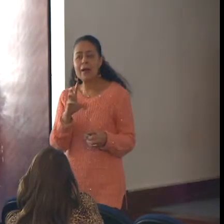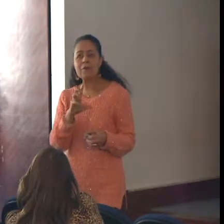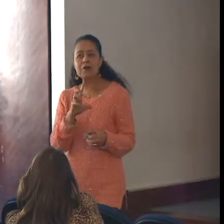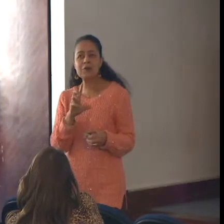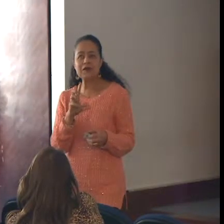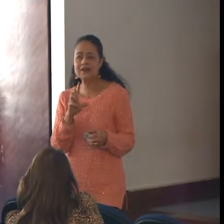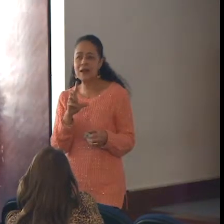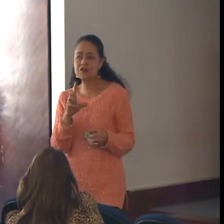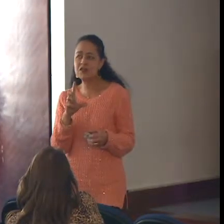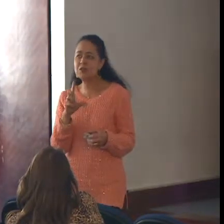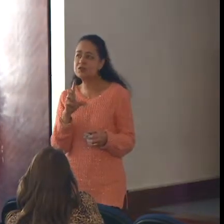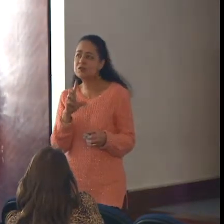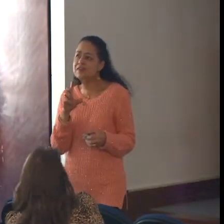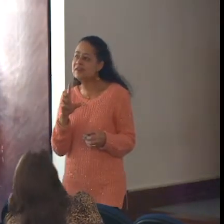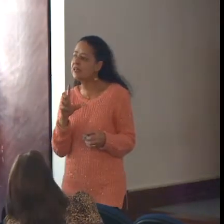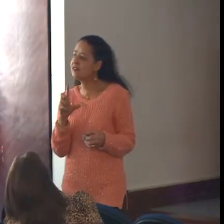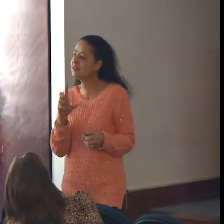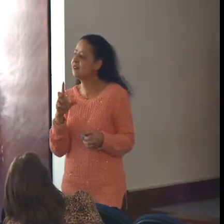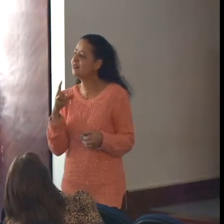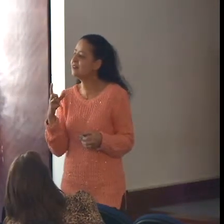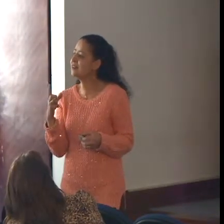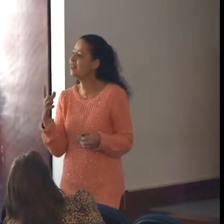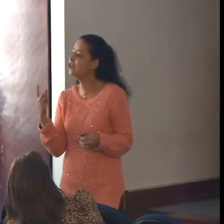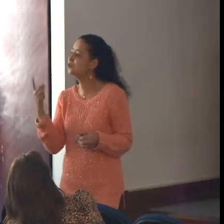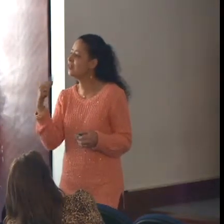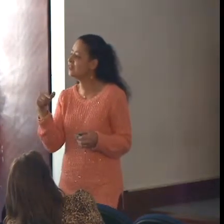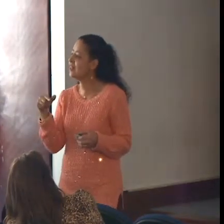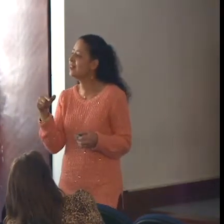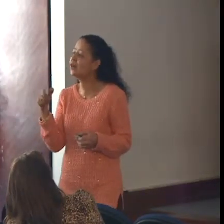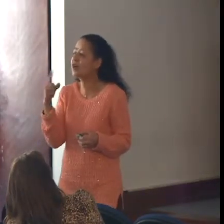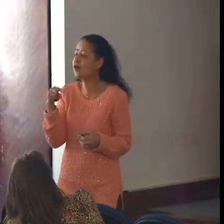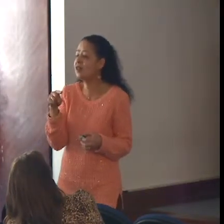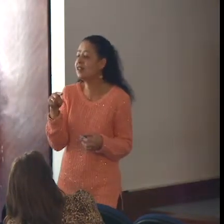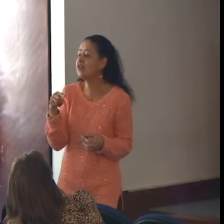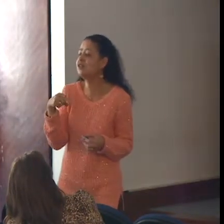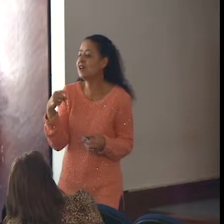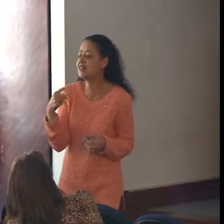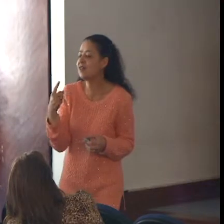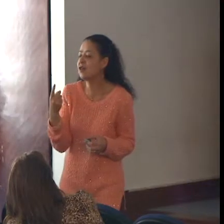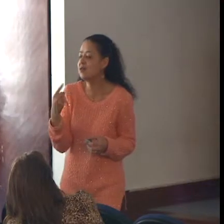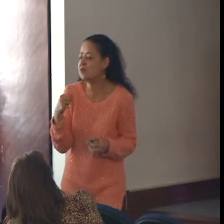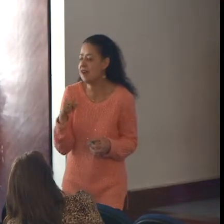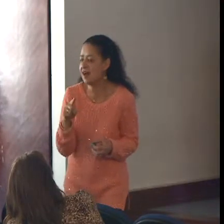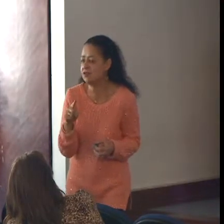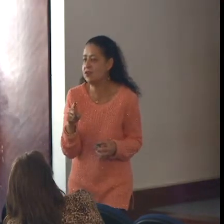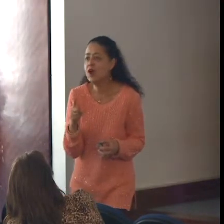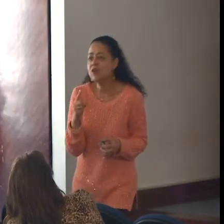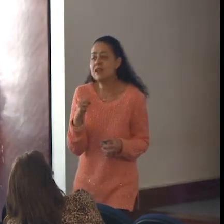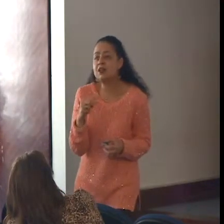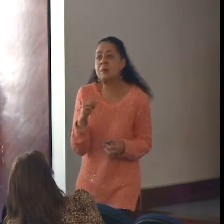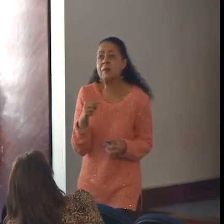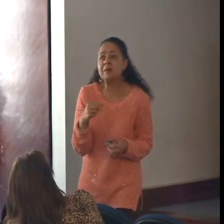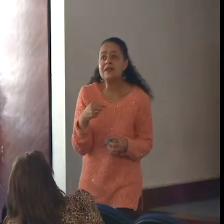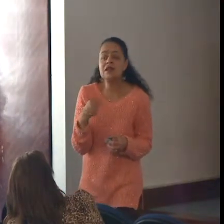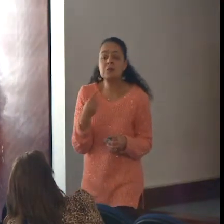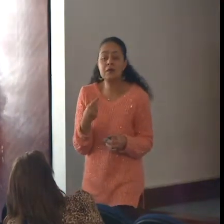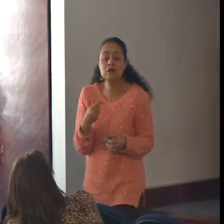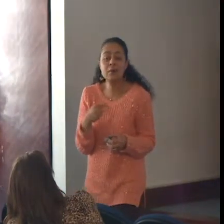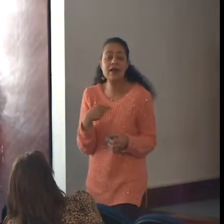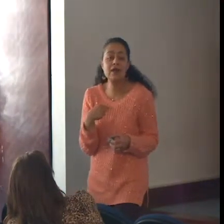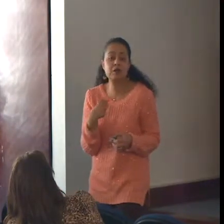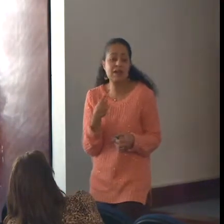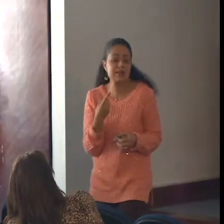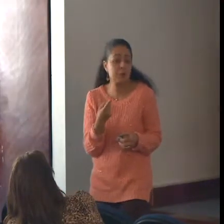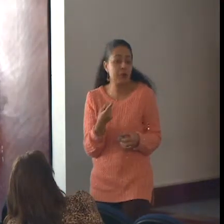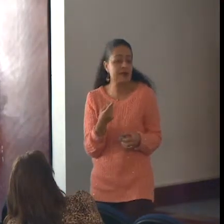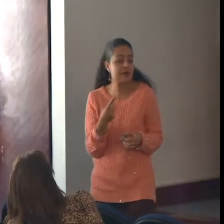de la palabra, pero no es, digamos que no es suficiente decir que el niño utiliza el dedo y que con el dedo ya está comunicando. O sea, el dedo me permite